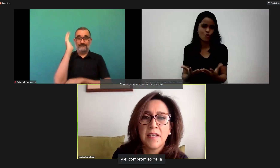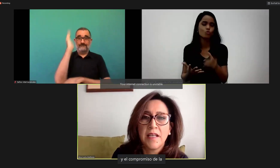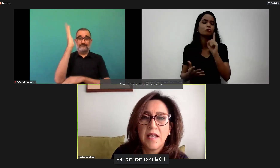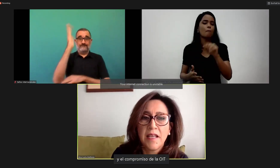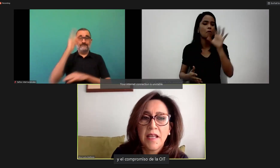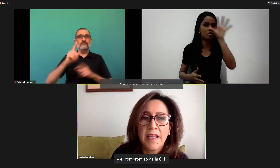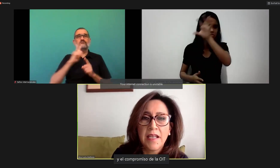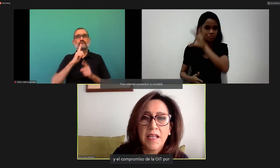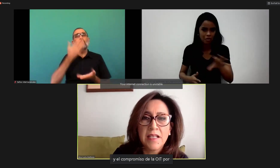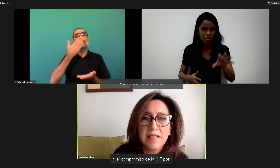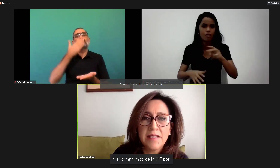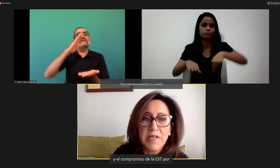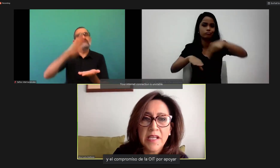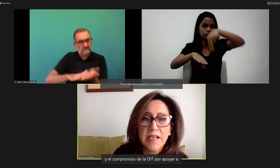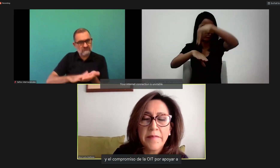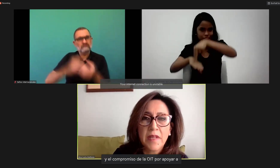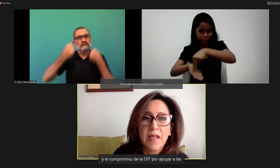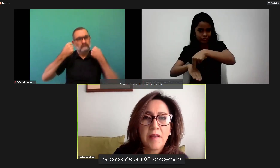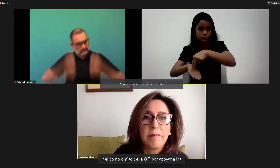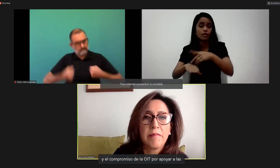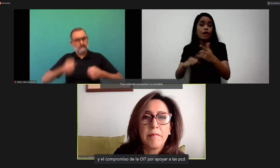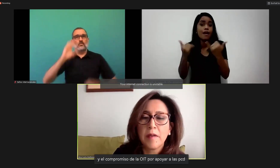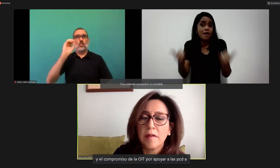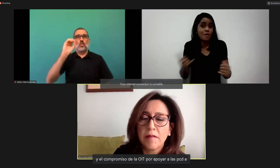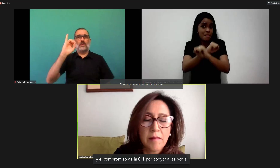nacional. En esta mañana,